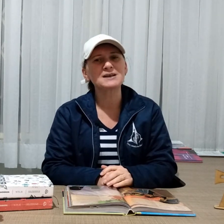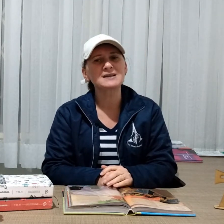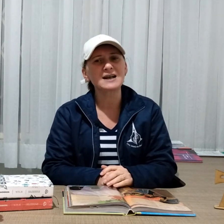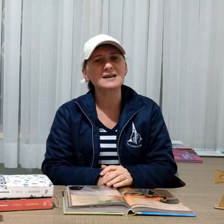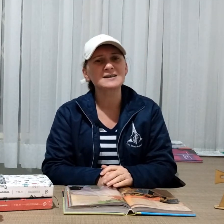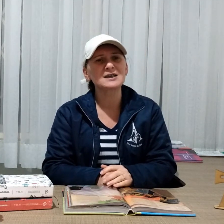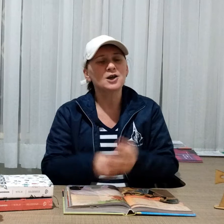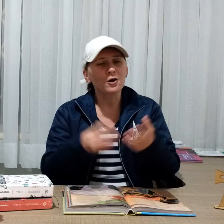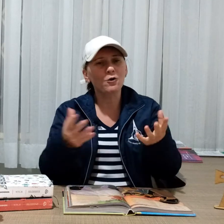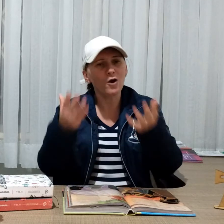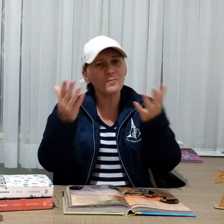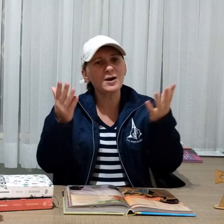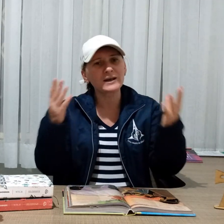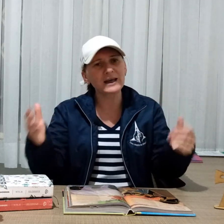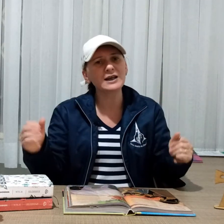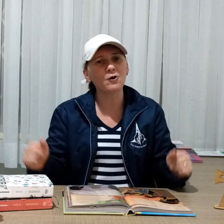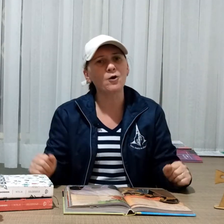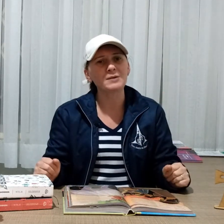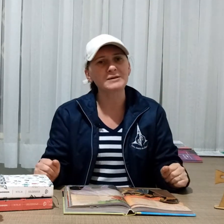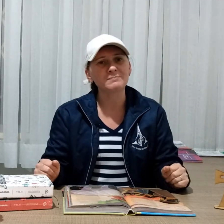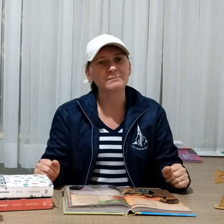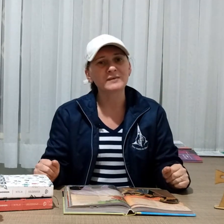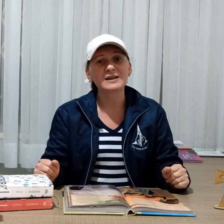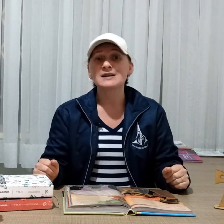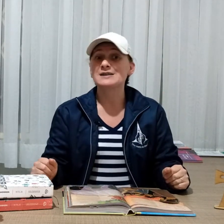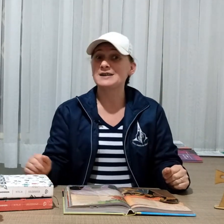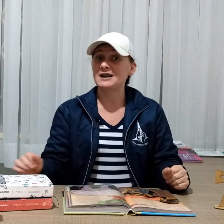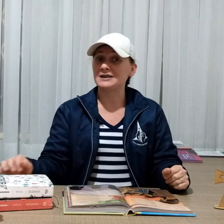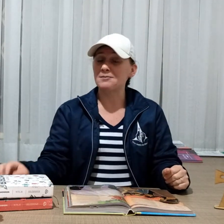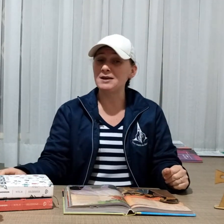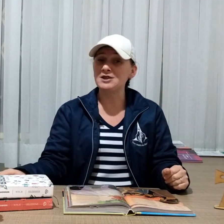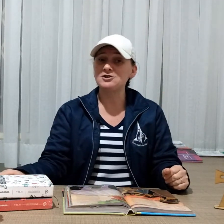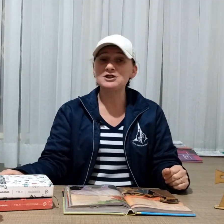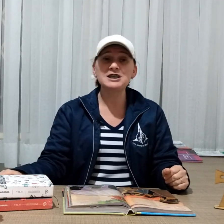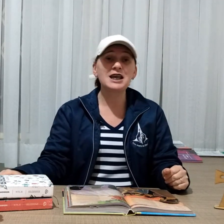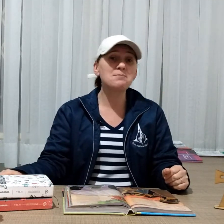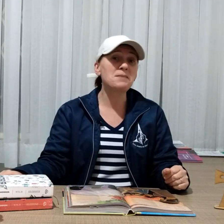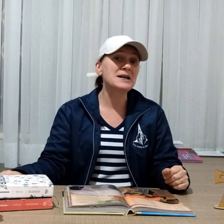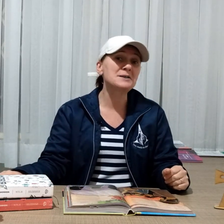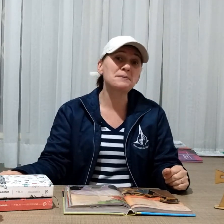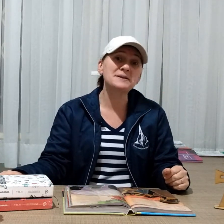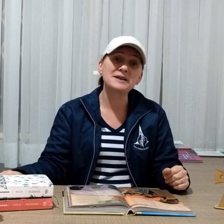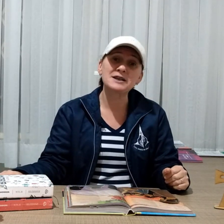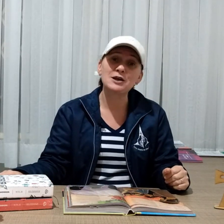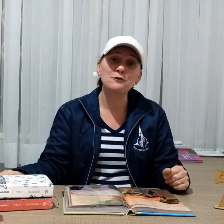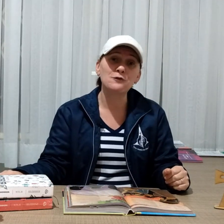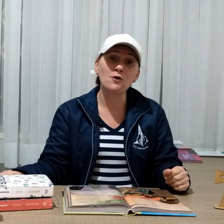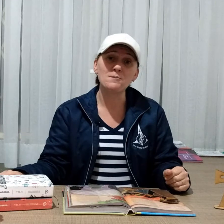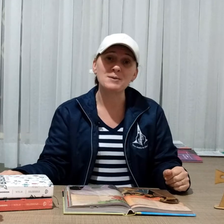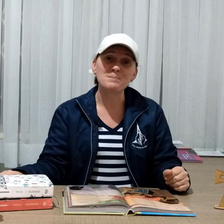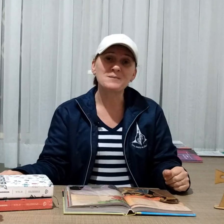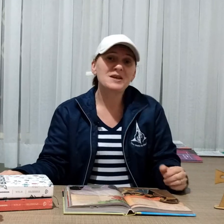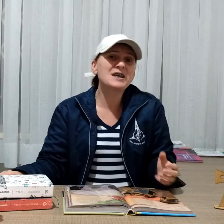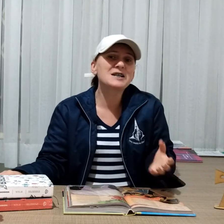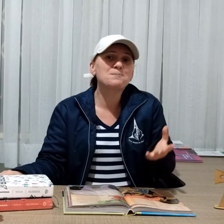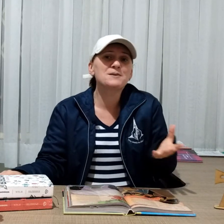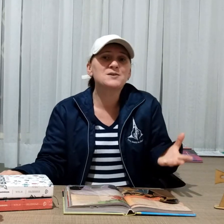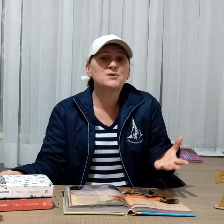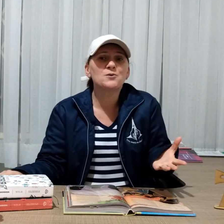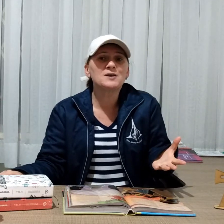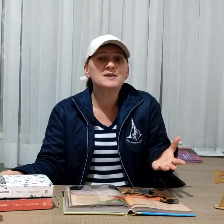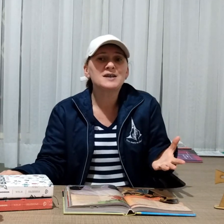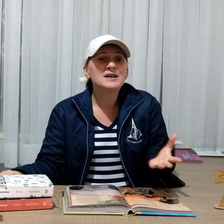pessoas pensassem como aquele homem. Certamente ninguém mais passaria fome e